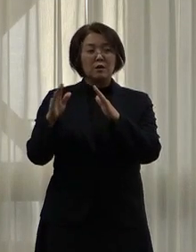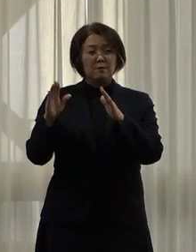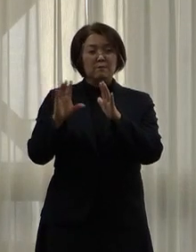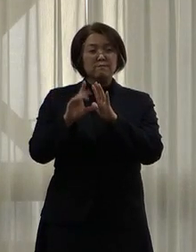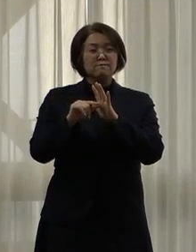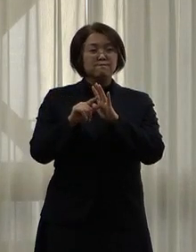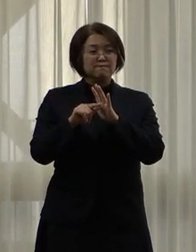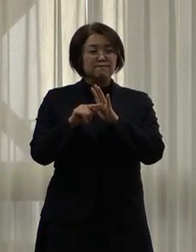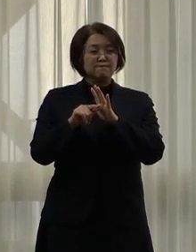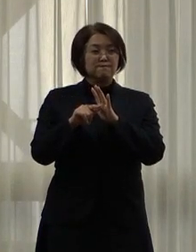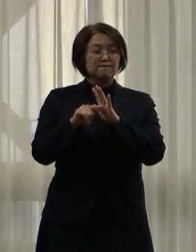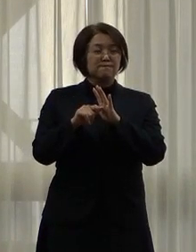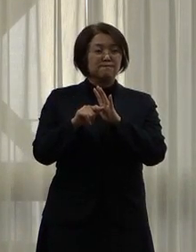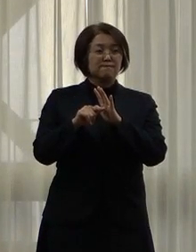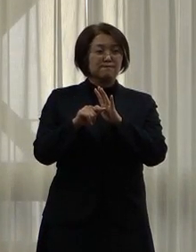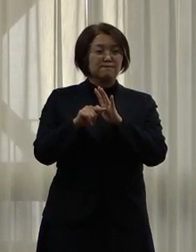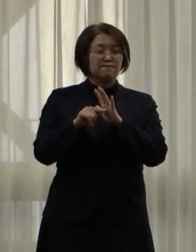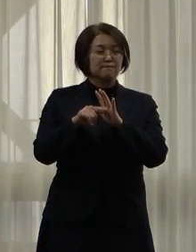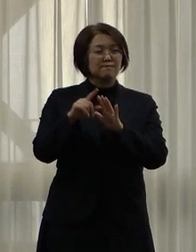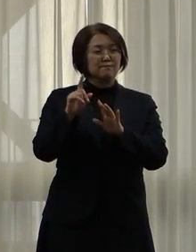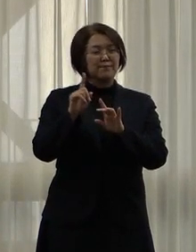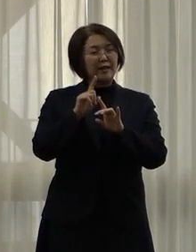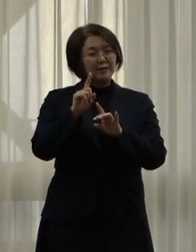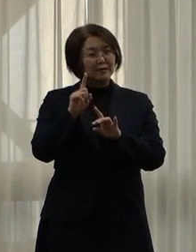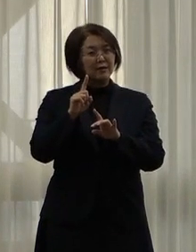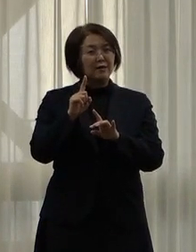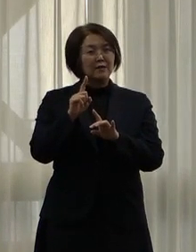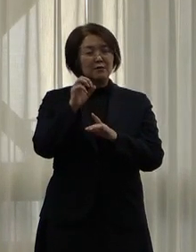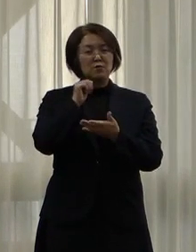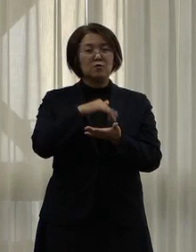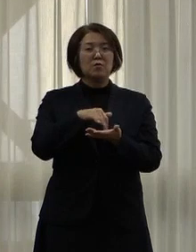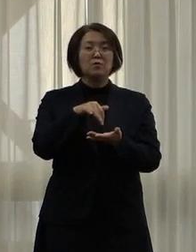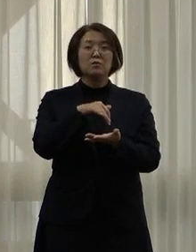には、何らかの予算的な